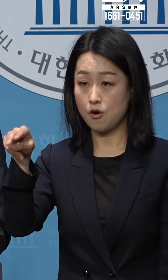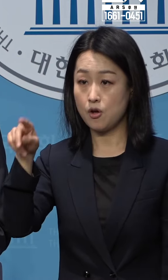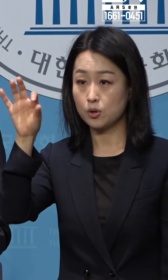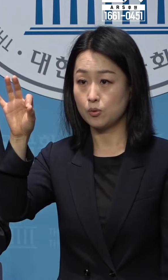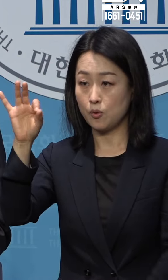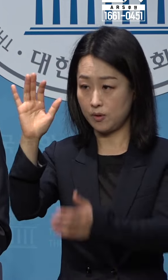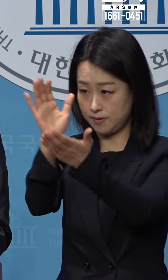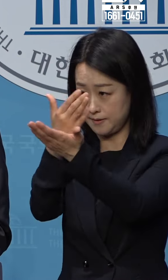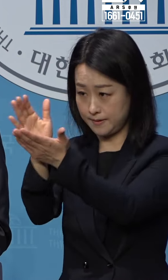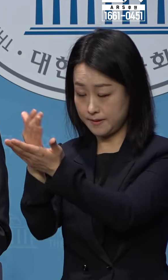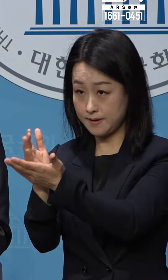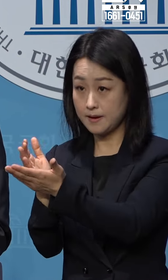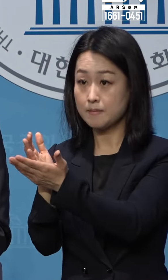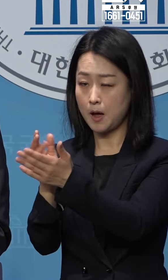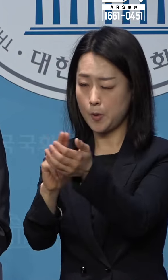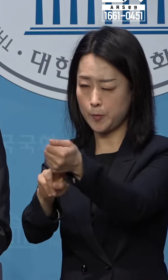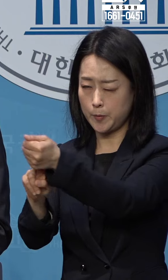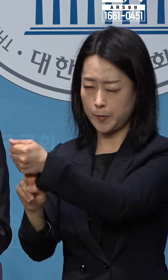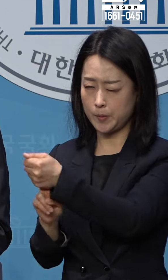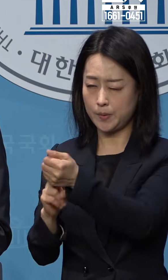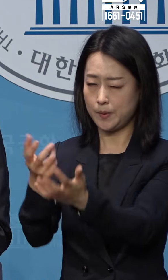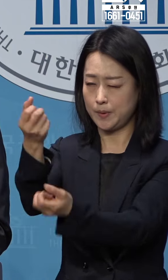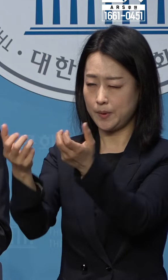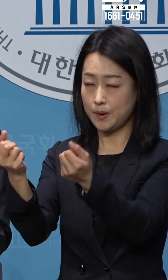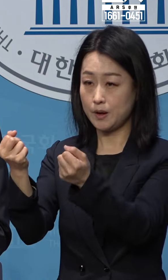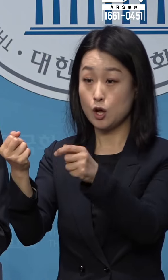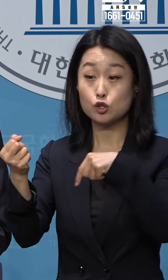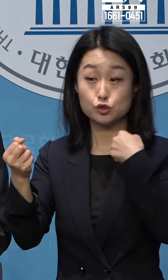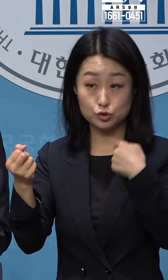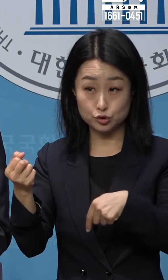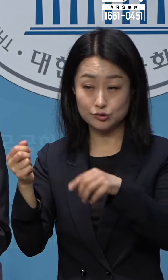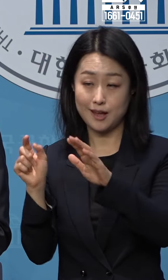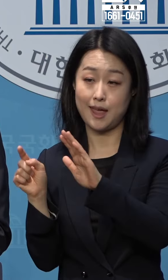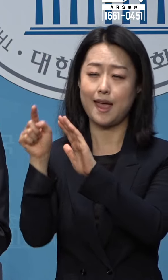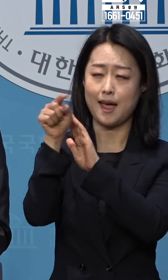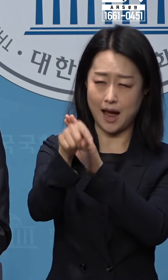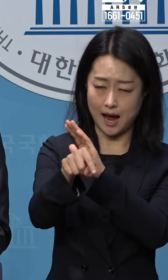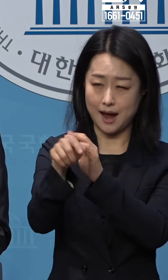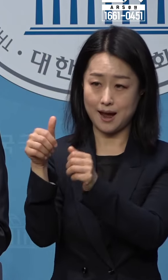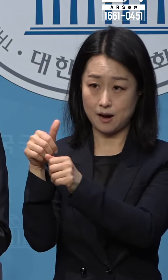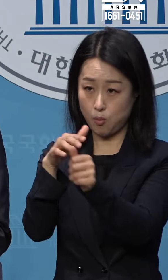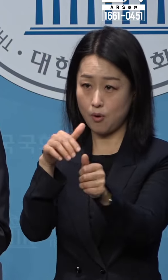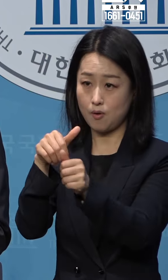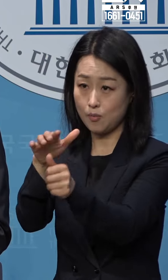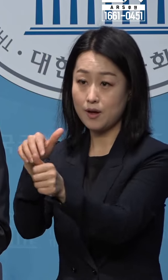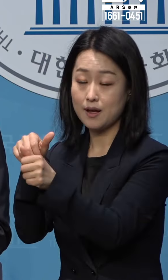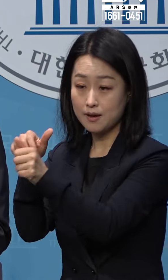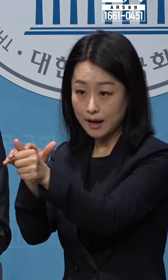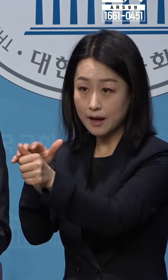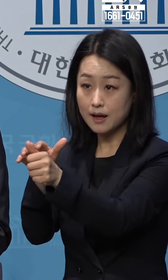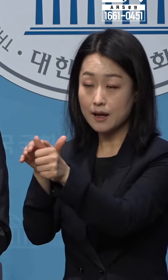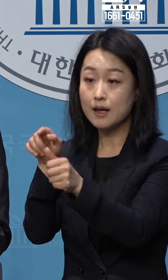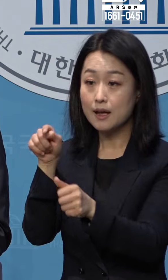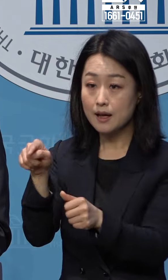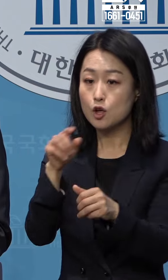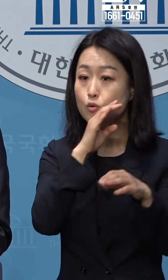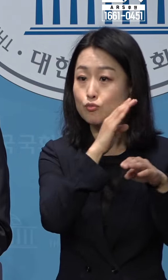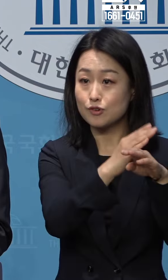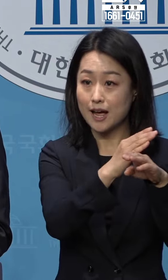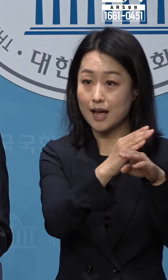배분한 후 은익 대하여 중국 심양으로 출국하게함으로써 국회로 반출하고 북